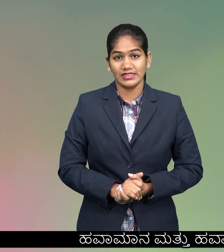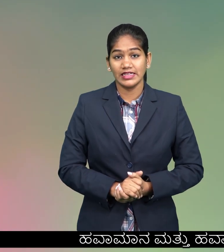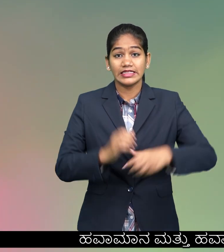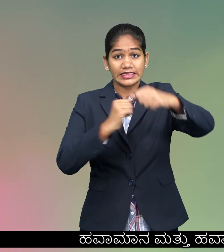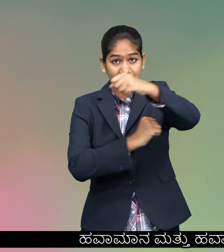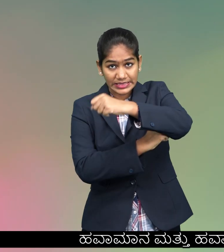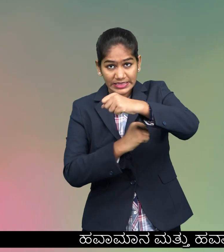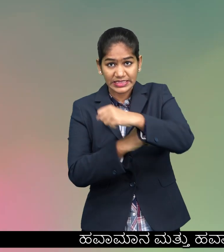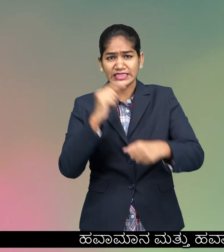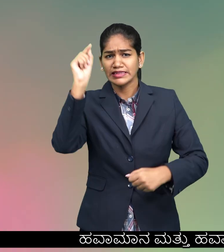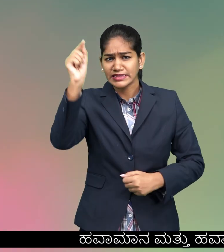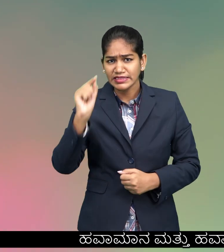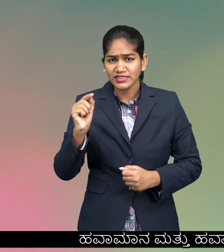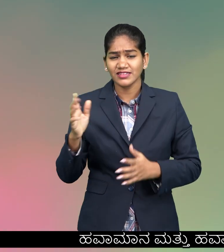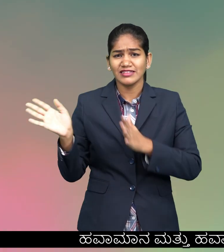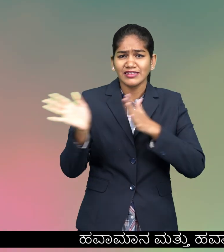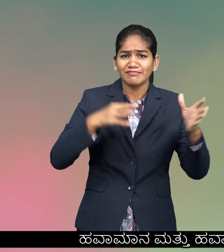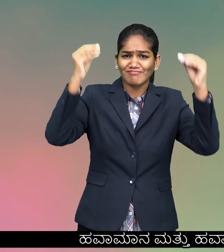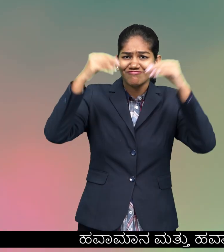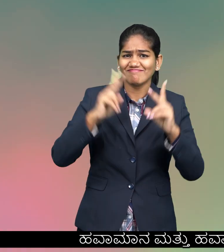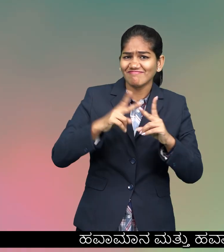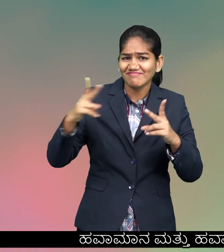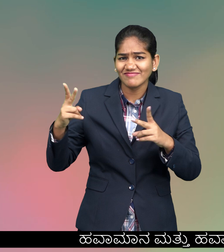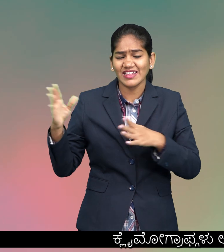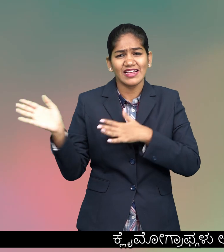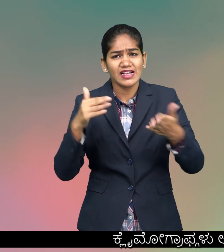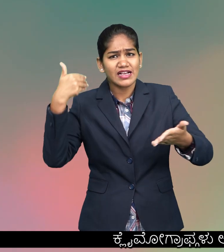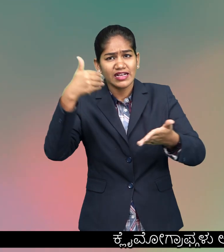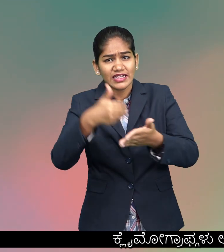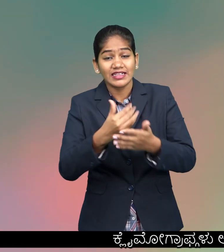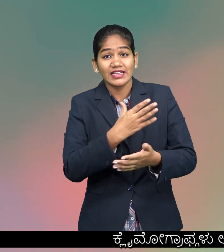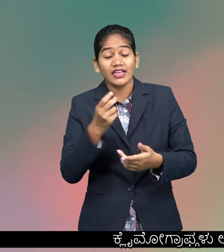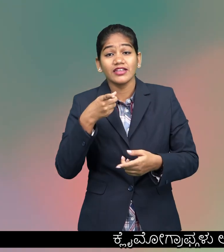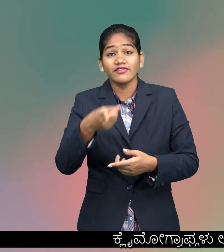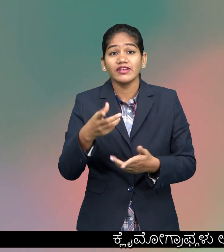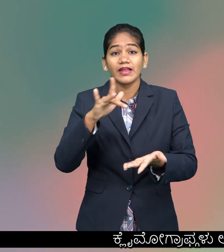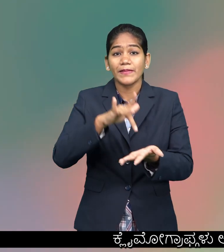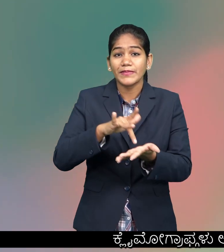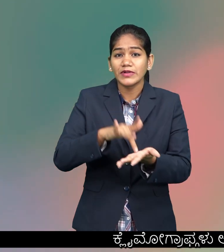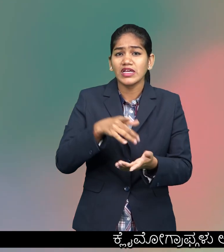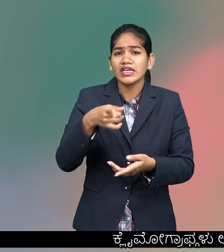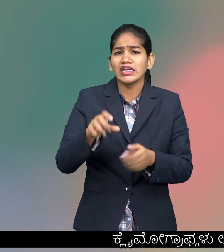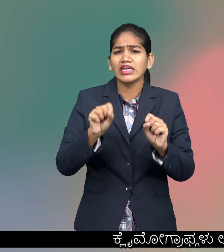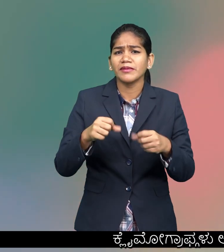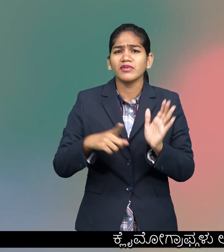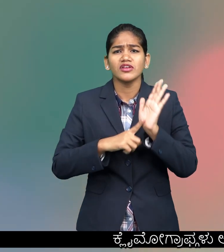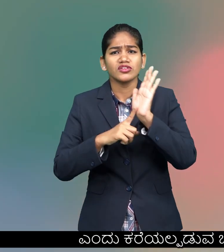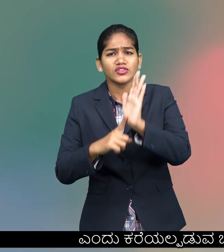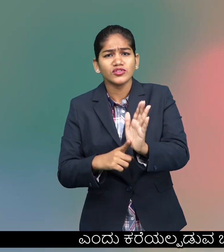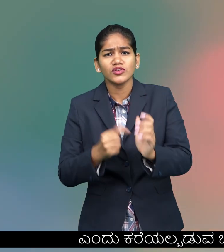ಹವಾಮಾನ ಮತ್ತು ಹವಾಮಾನದ ಅಂಶಗಳ ಮಾದರಿಯನ್ನು ಕ್ಲೈಮೋಗ್ರಾಫ್ಗಳು ಅಥವಾ ಕ್ಲೈಮಾಟೋಗ್ರಾಫ್ಸ್ಗಳು ಎಂದು